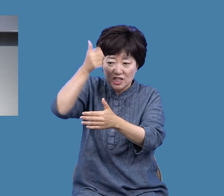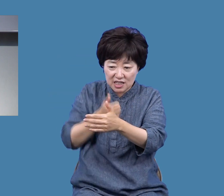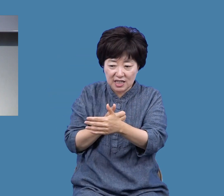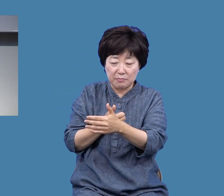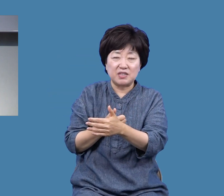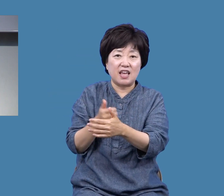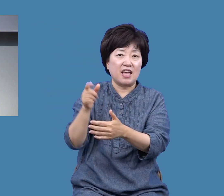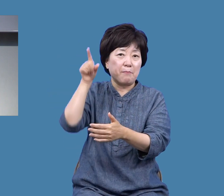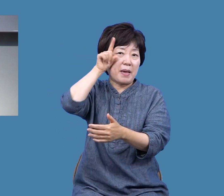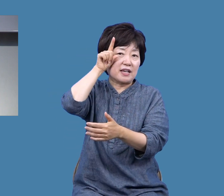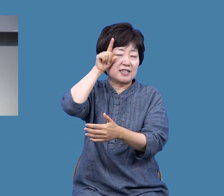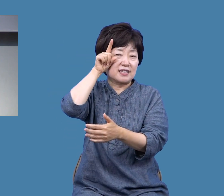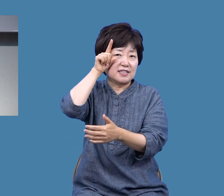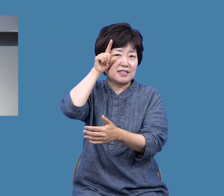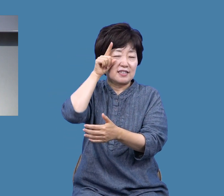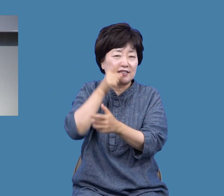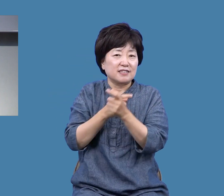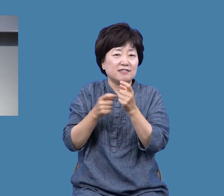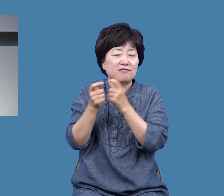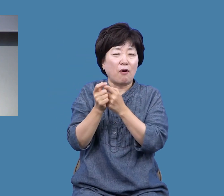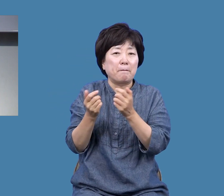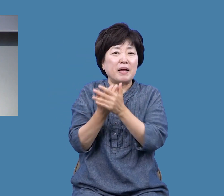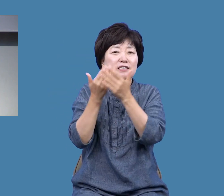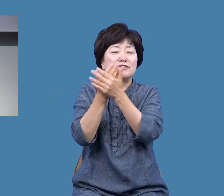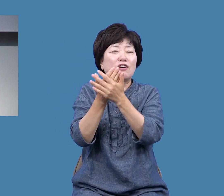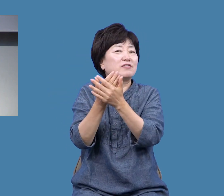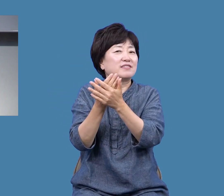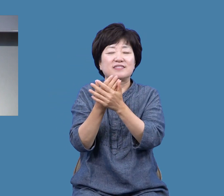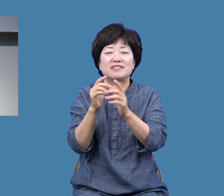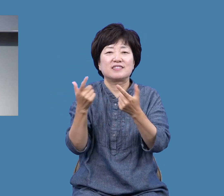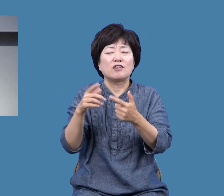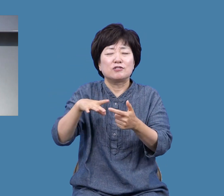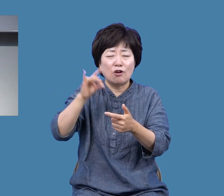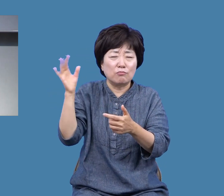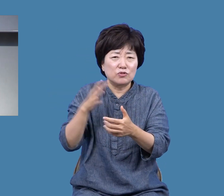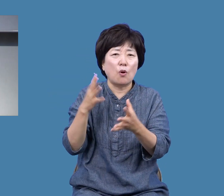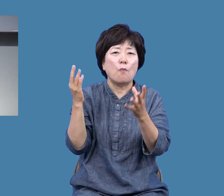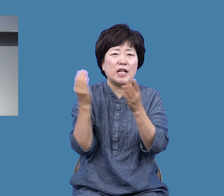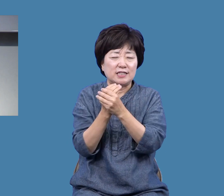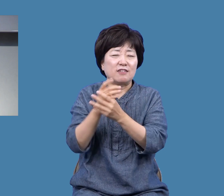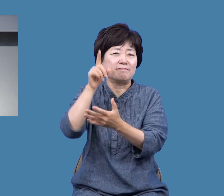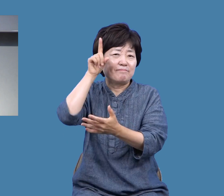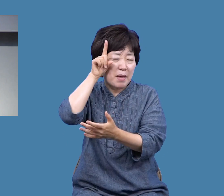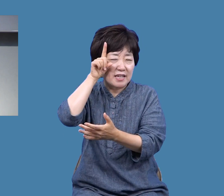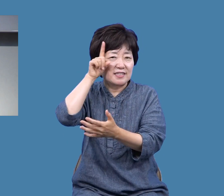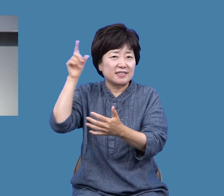100이셔. 더 이상 뭐 나아지지도 않고 발전하지도 않고 그냥 처음부터 완전한 형태야.